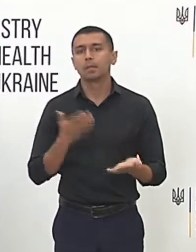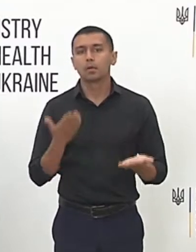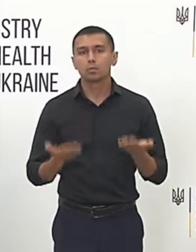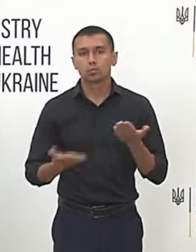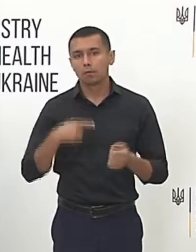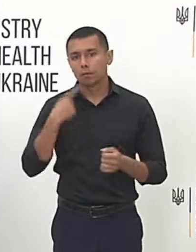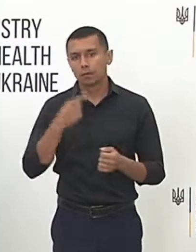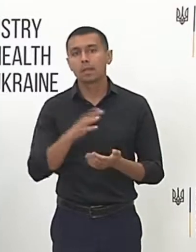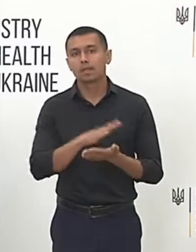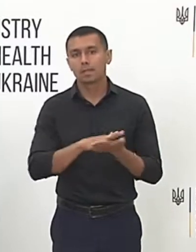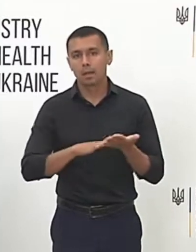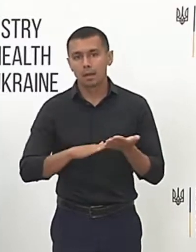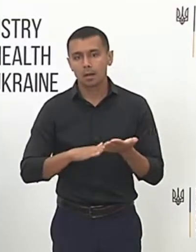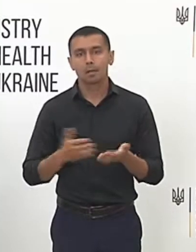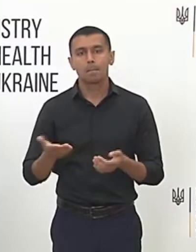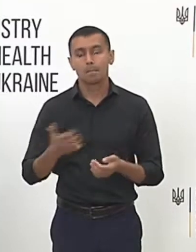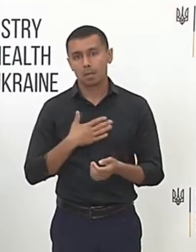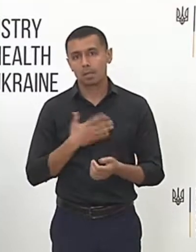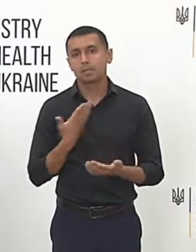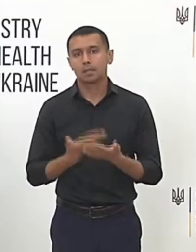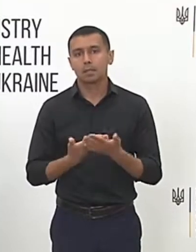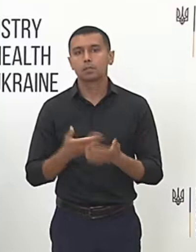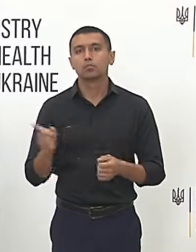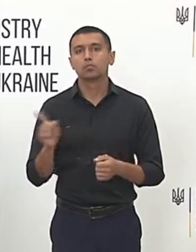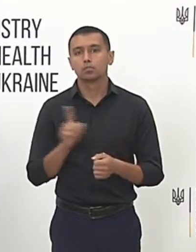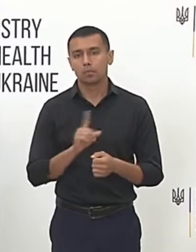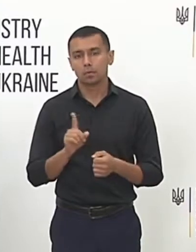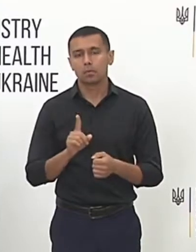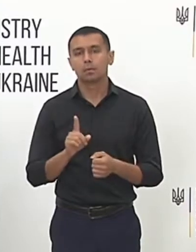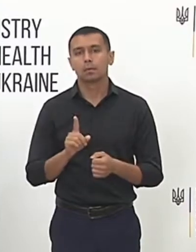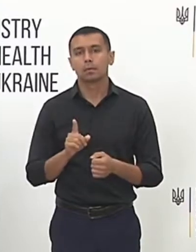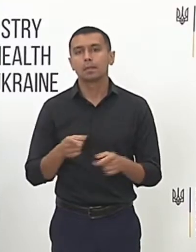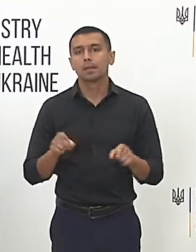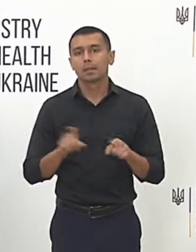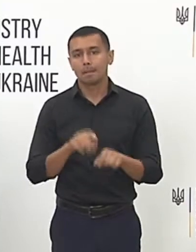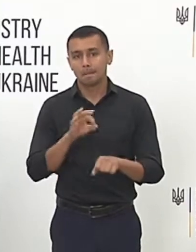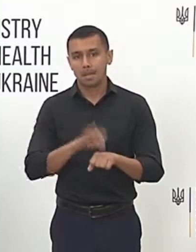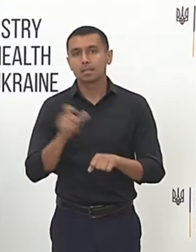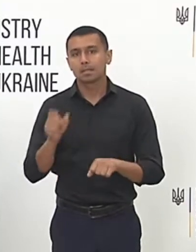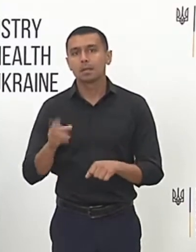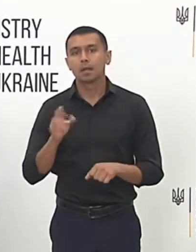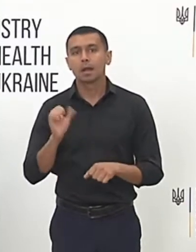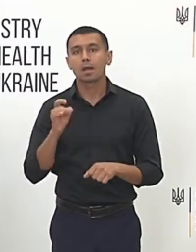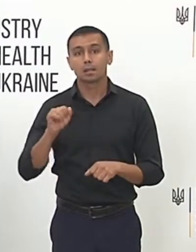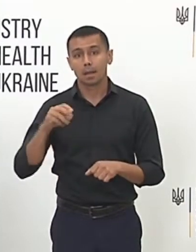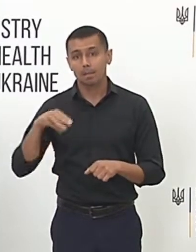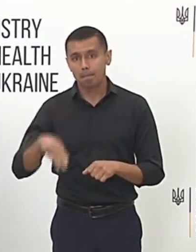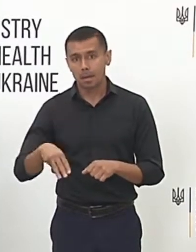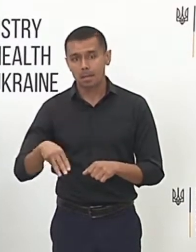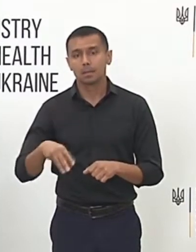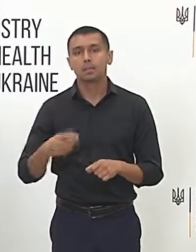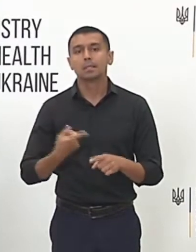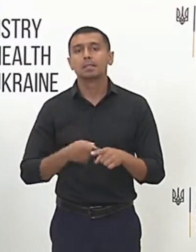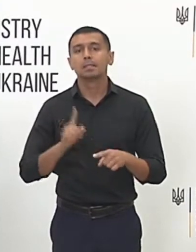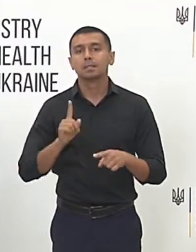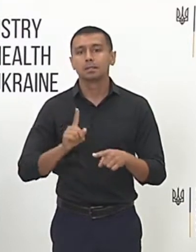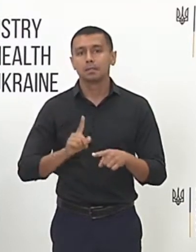якщо говорити далі, то мені здається, що таким пацієнтам, як Артем,